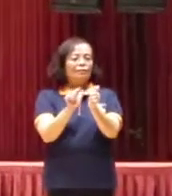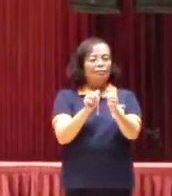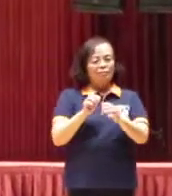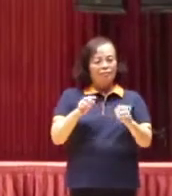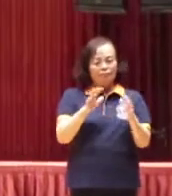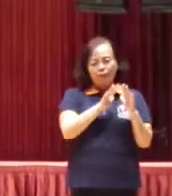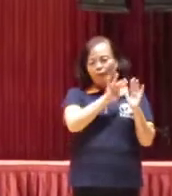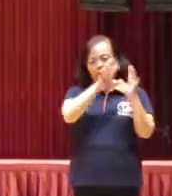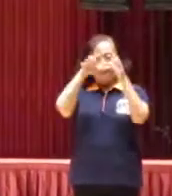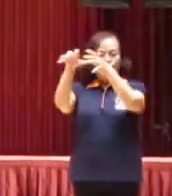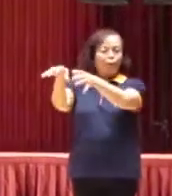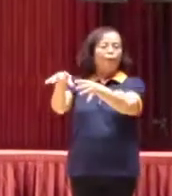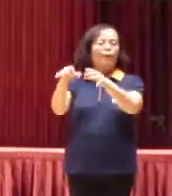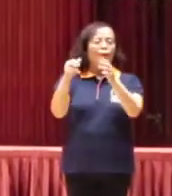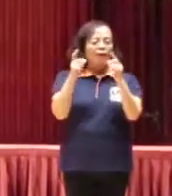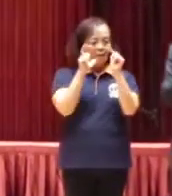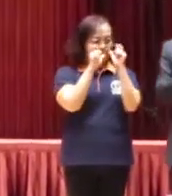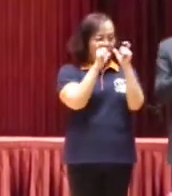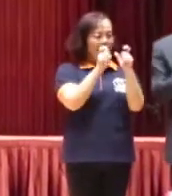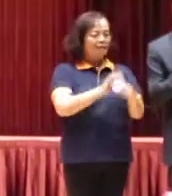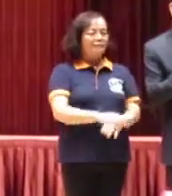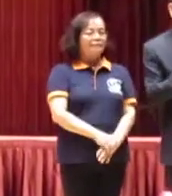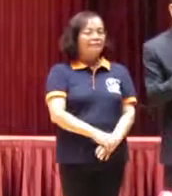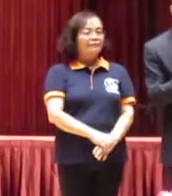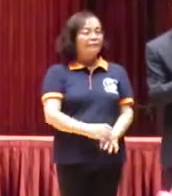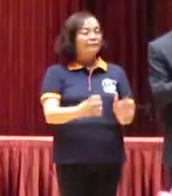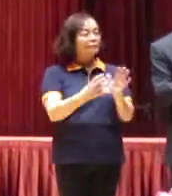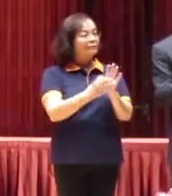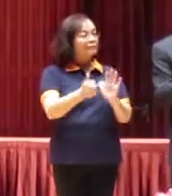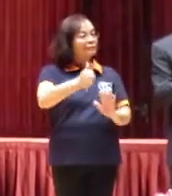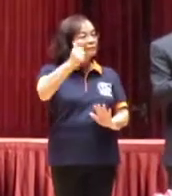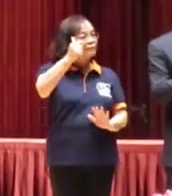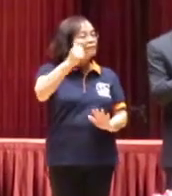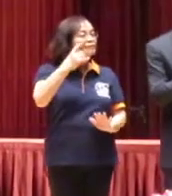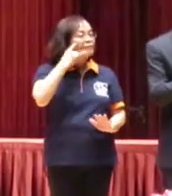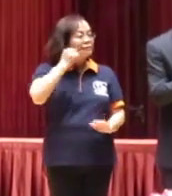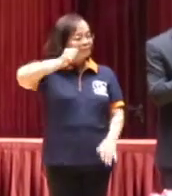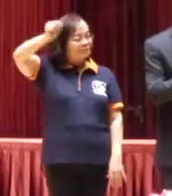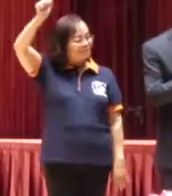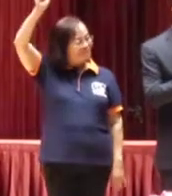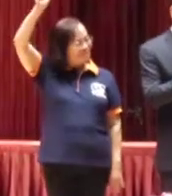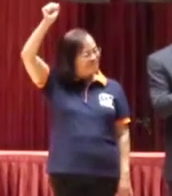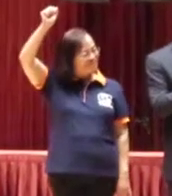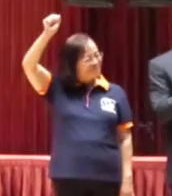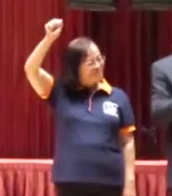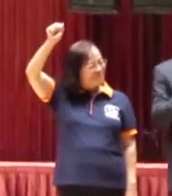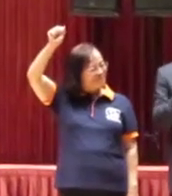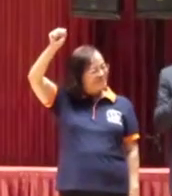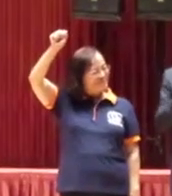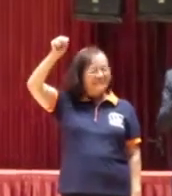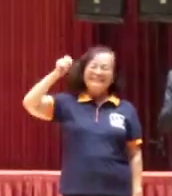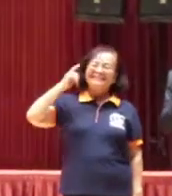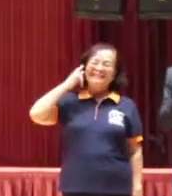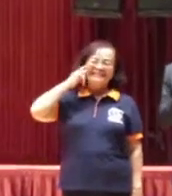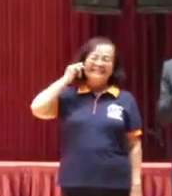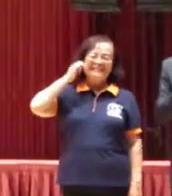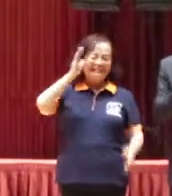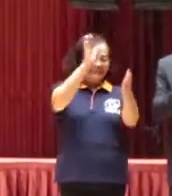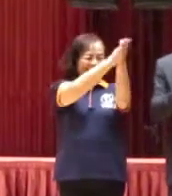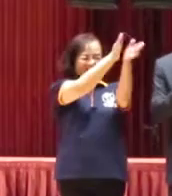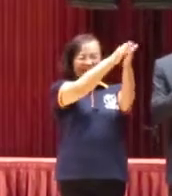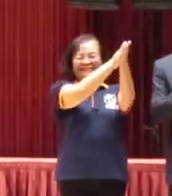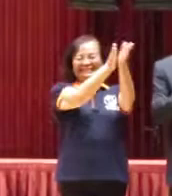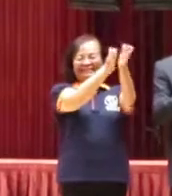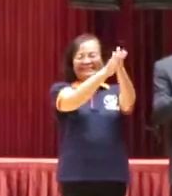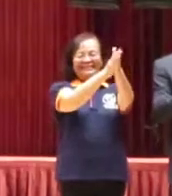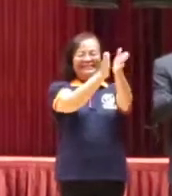照。我想要来了解一下吼，来，我的模范母亲伫倒位咧？妈妈，你来举着那个模范母亲抱一下过来一下好不